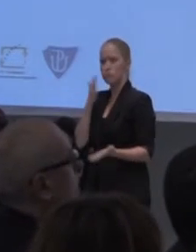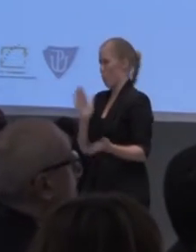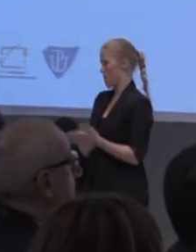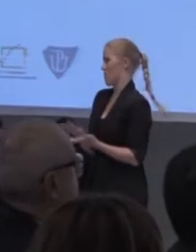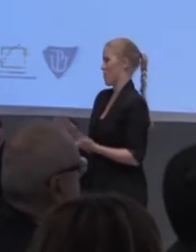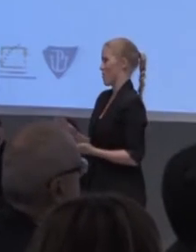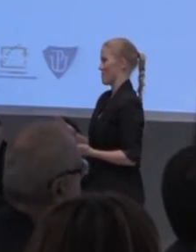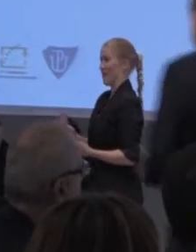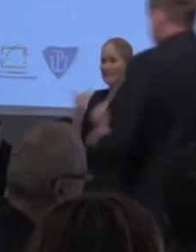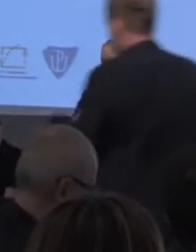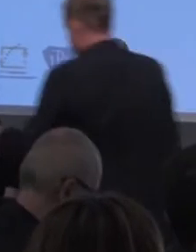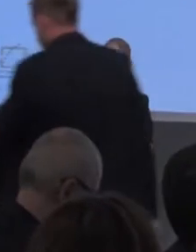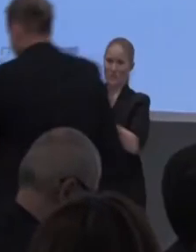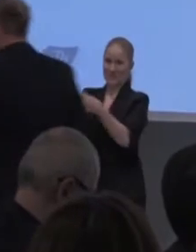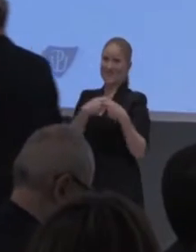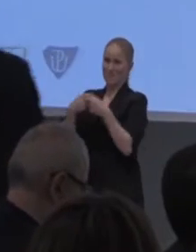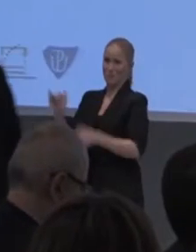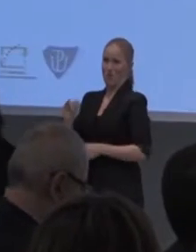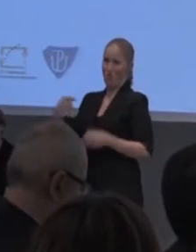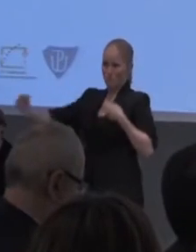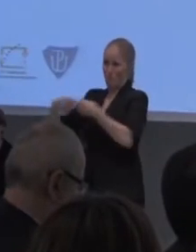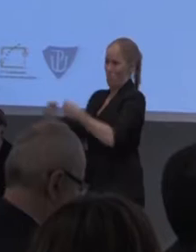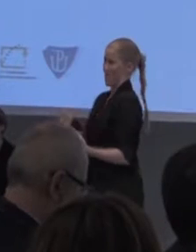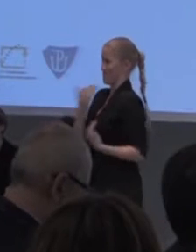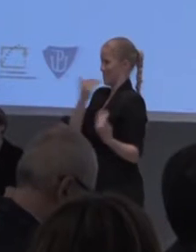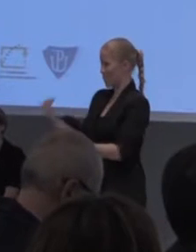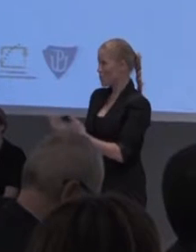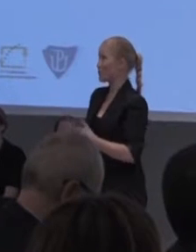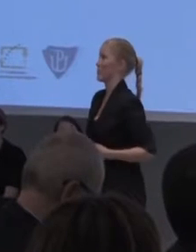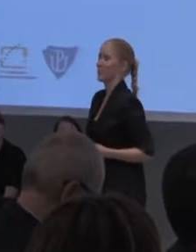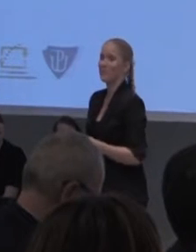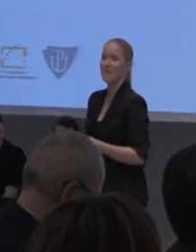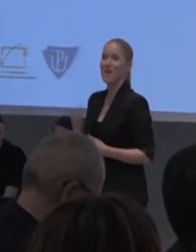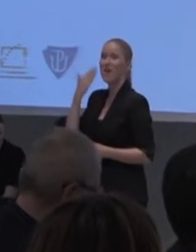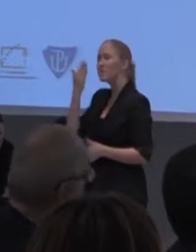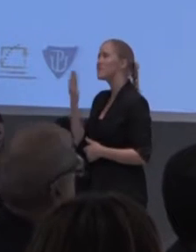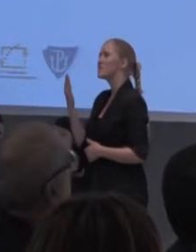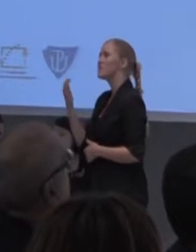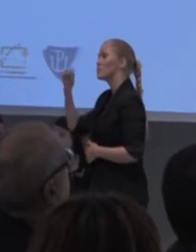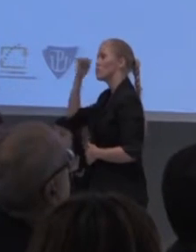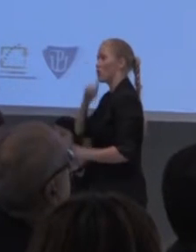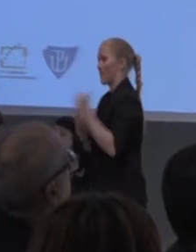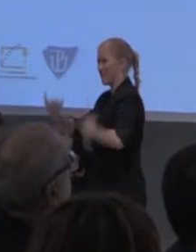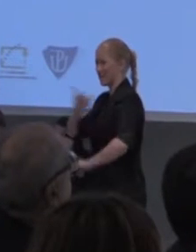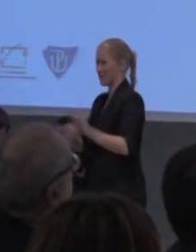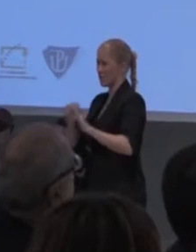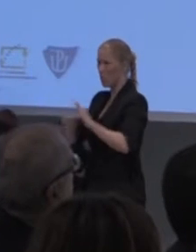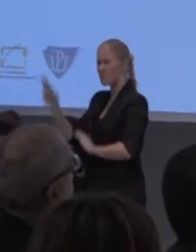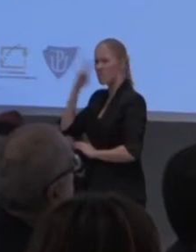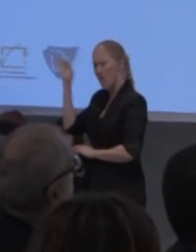bych poděkovat tomu týmu, který na tom pracoval, Člověku v tísni. My jsme známi tím, že pracujeme po světě, zabýváme